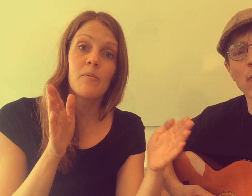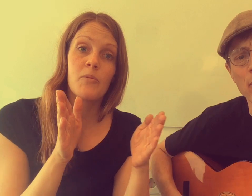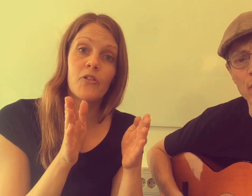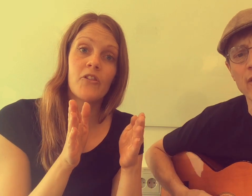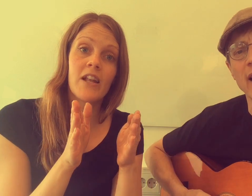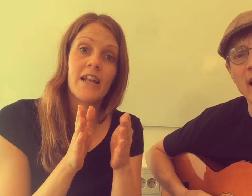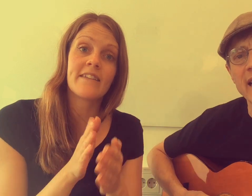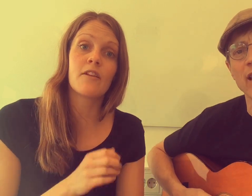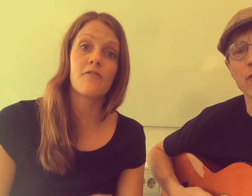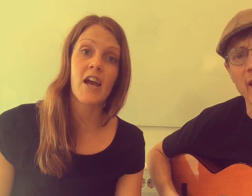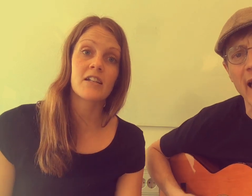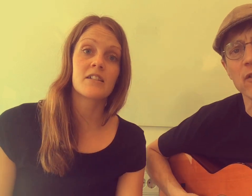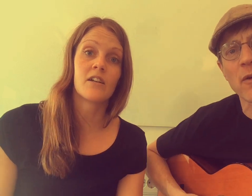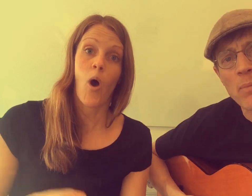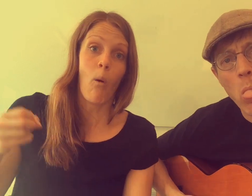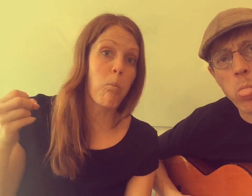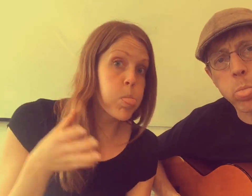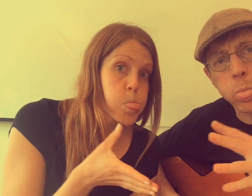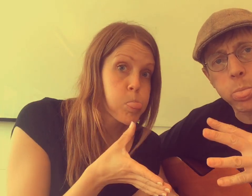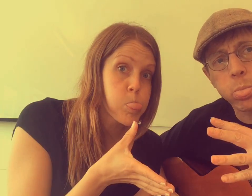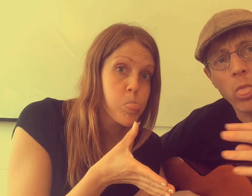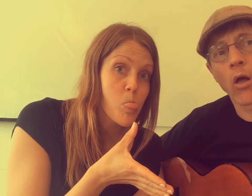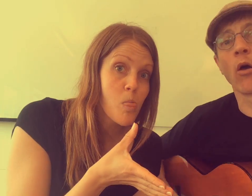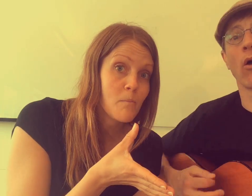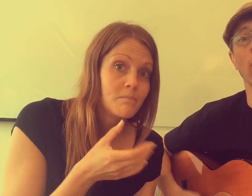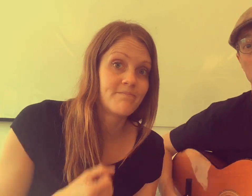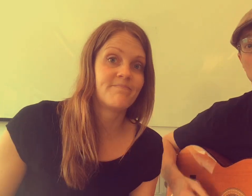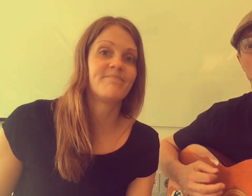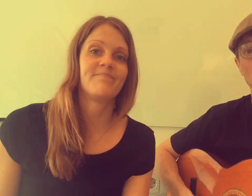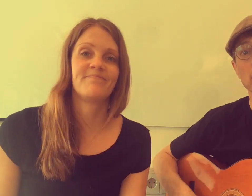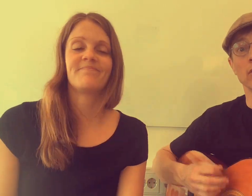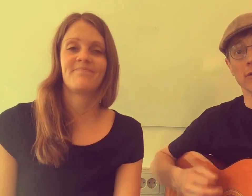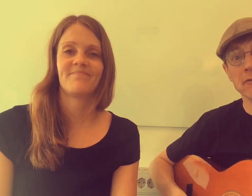Är det en pytteliten fjärt?